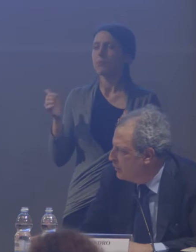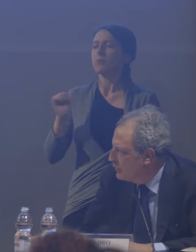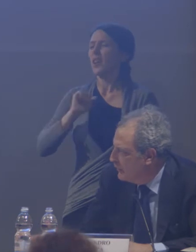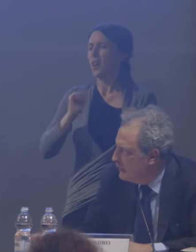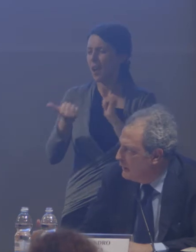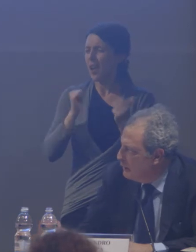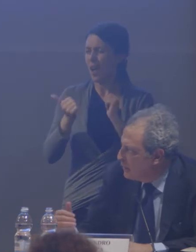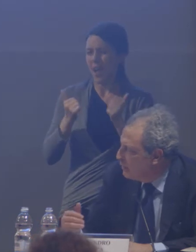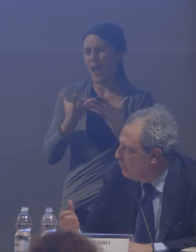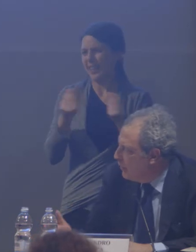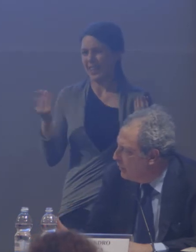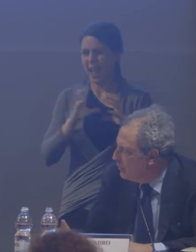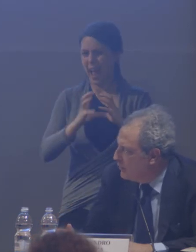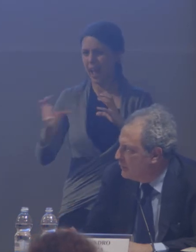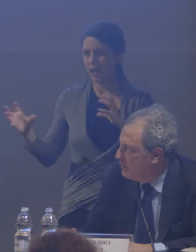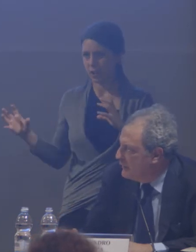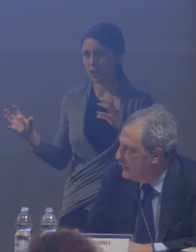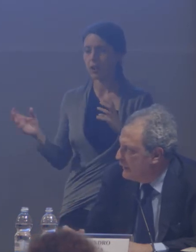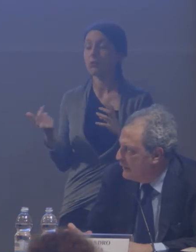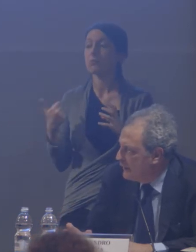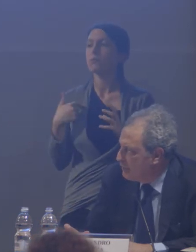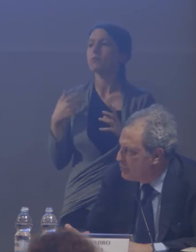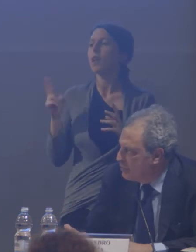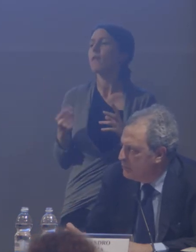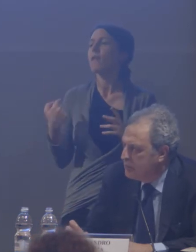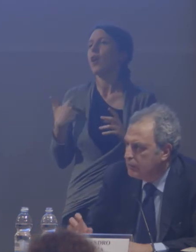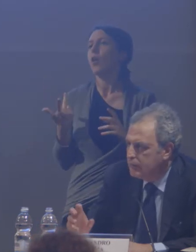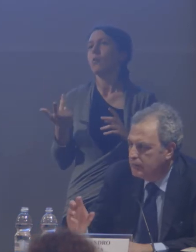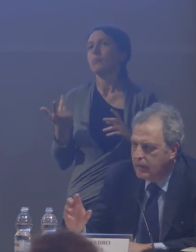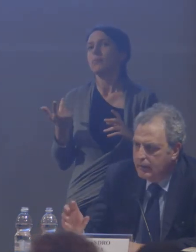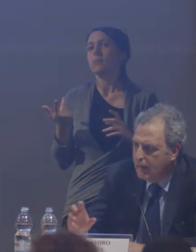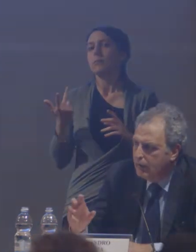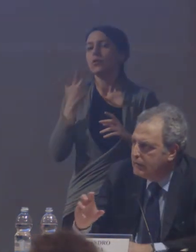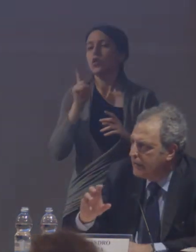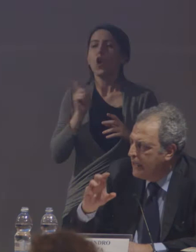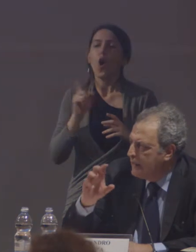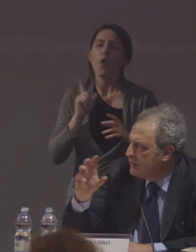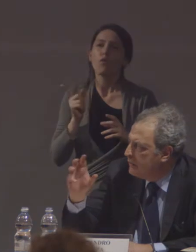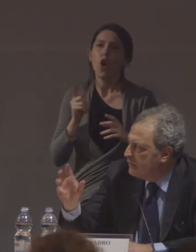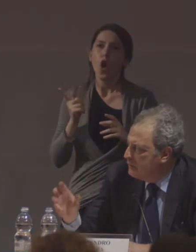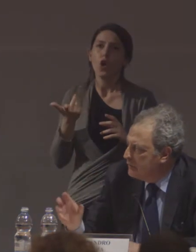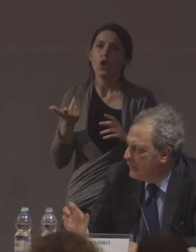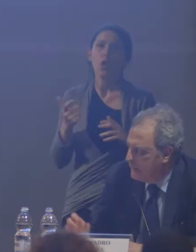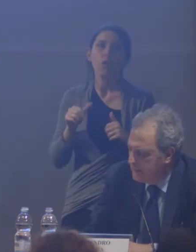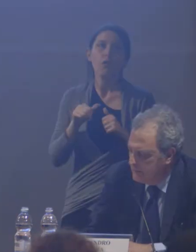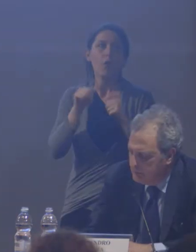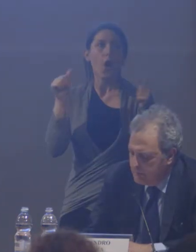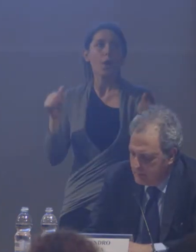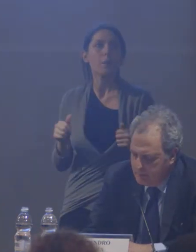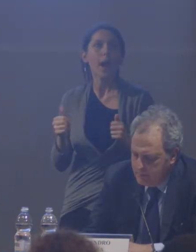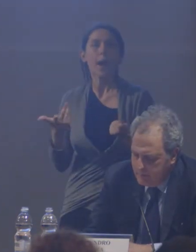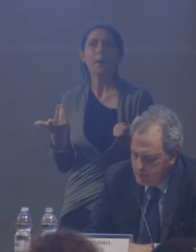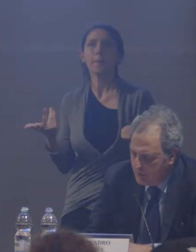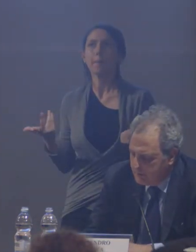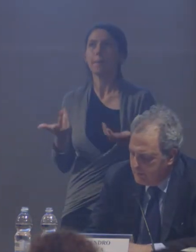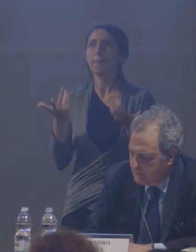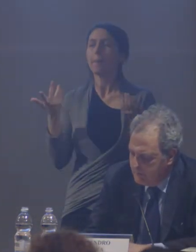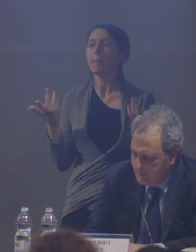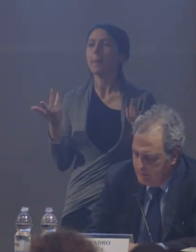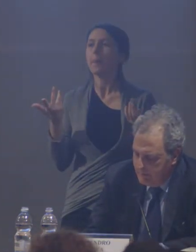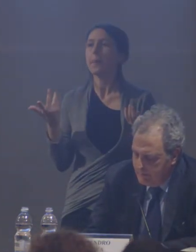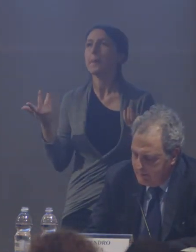tanti modi, però non voglio, come dire, a questo punto allontanarlo in una come dire,